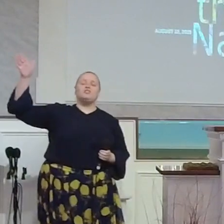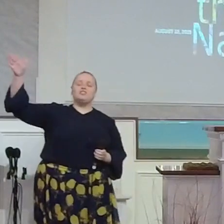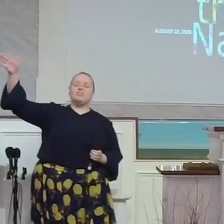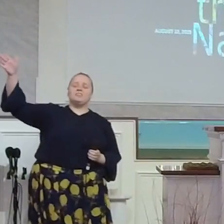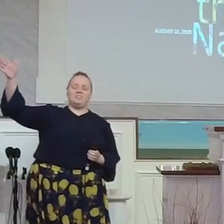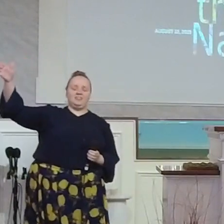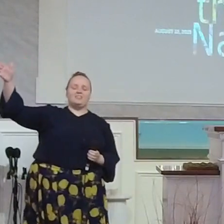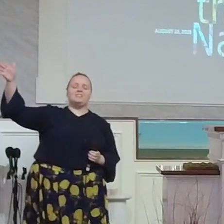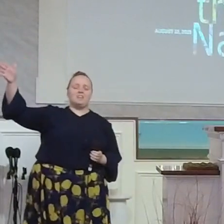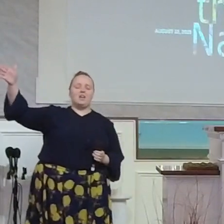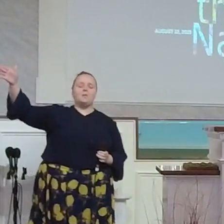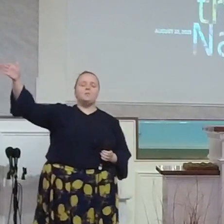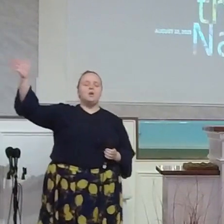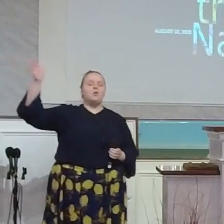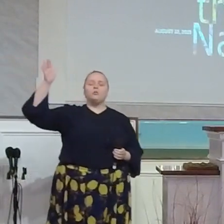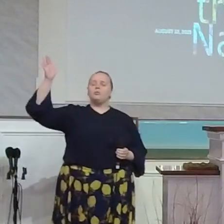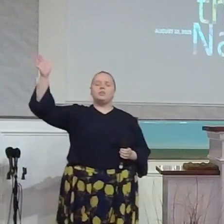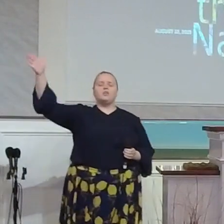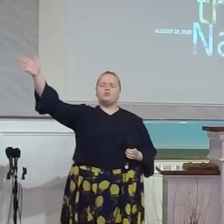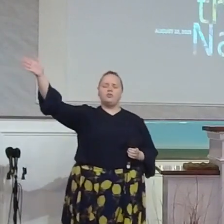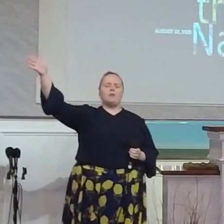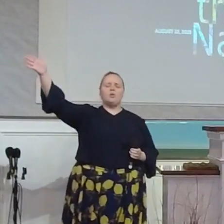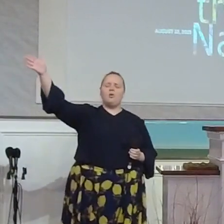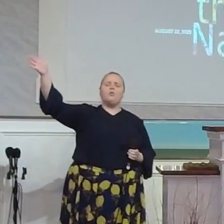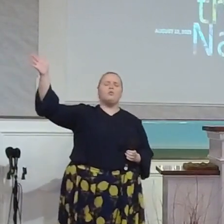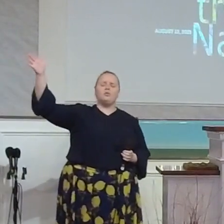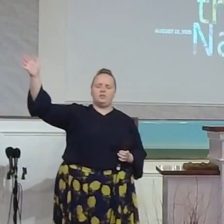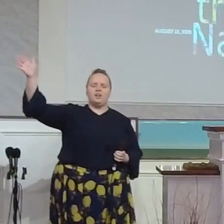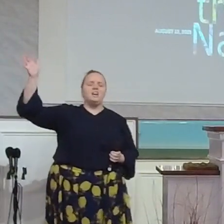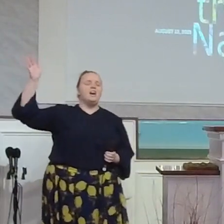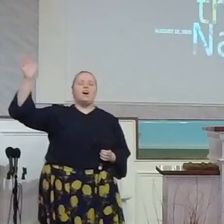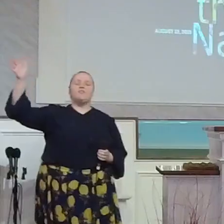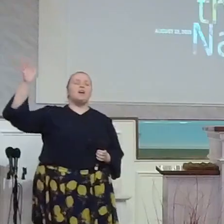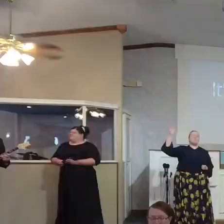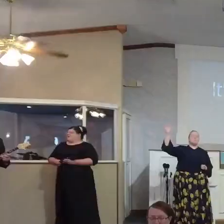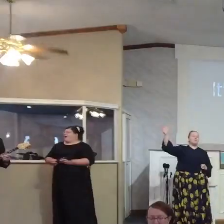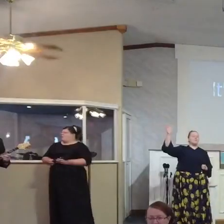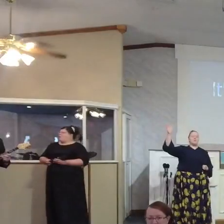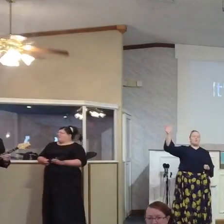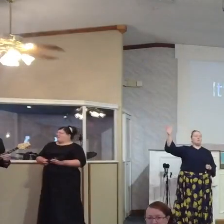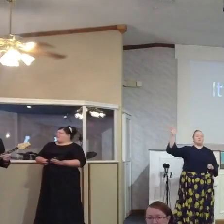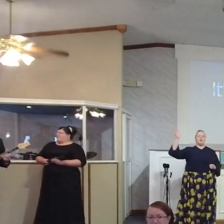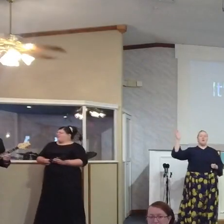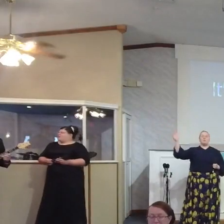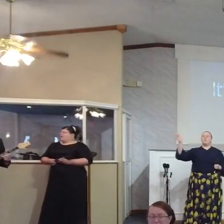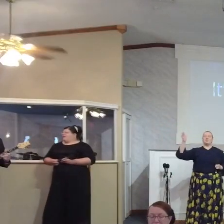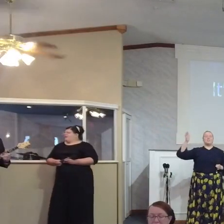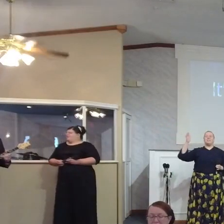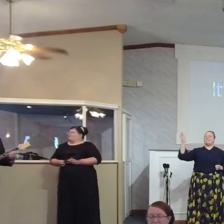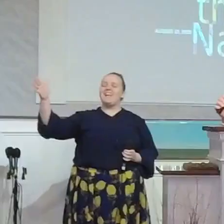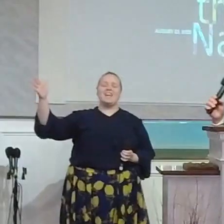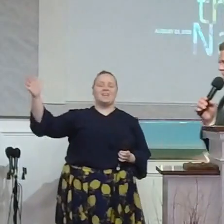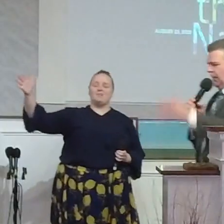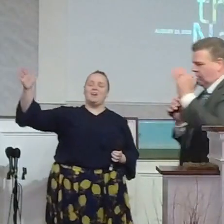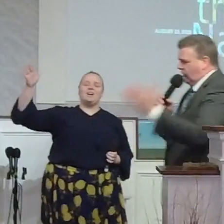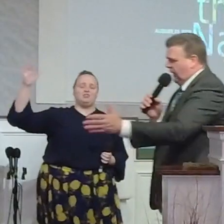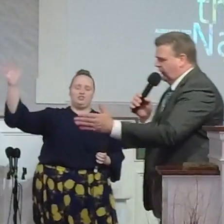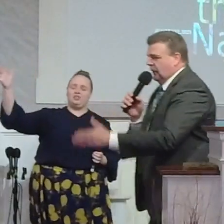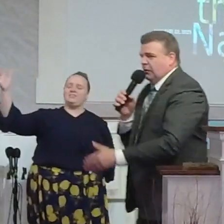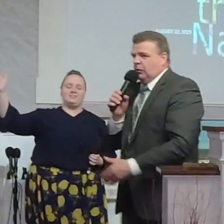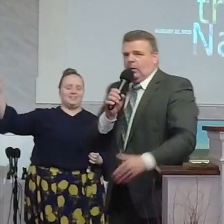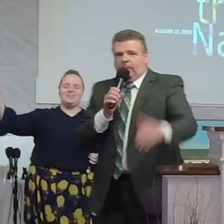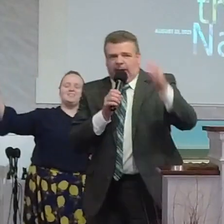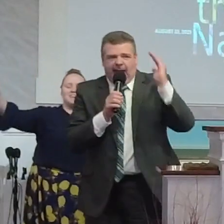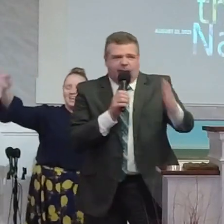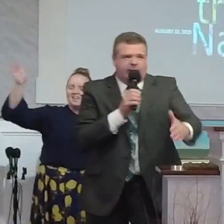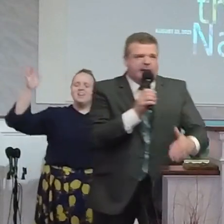yo he estado pidiendo por esto y tú sabes que esta es mi situación, pero yo voy a venir el día de hoy y voy a decir en el nombre